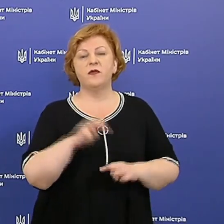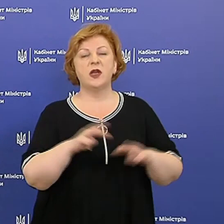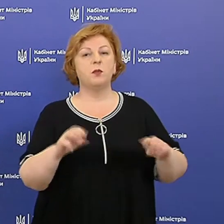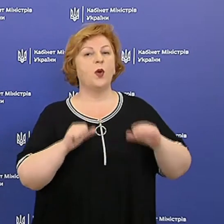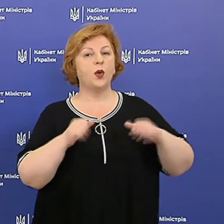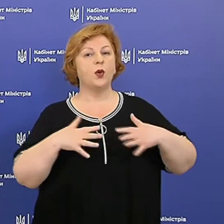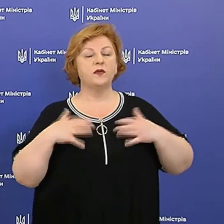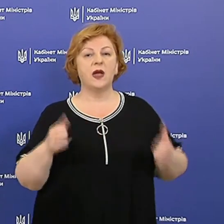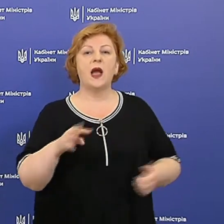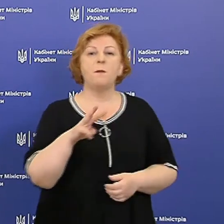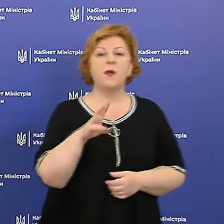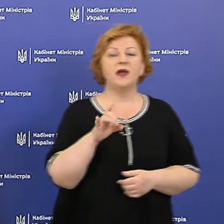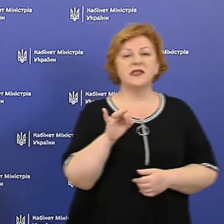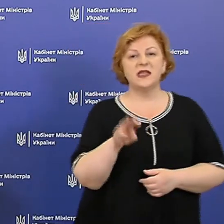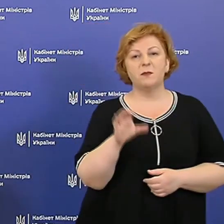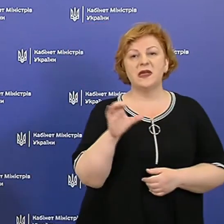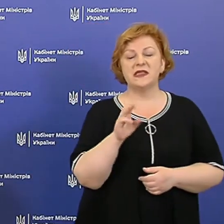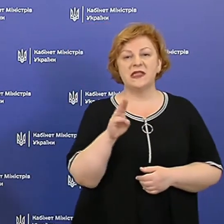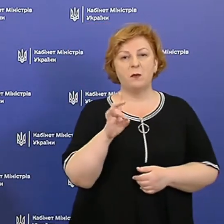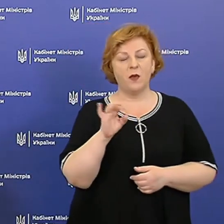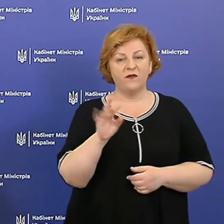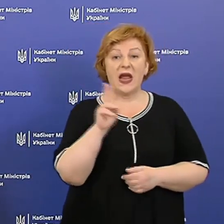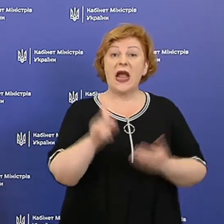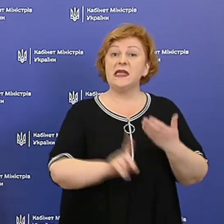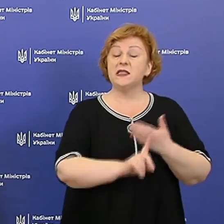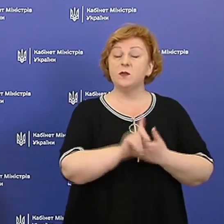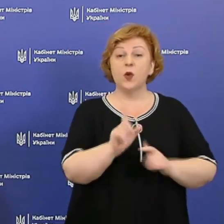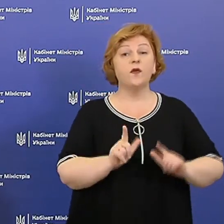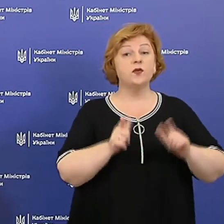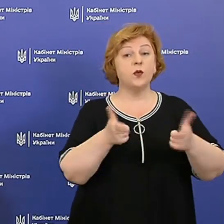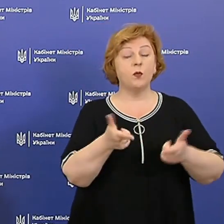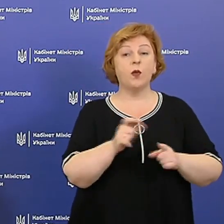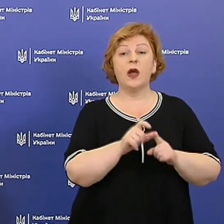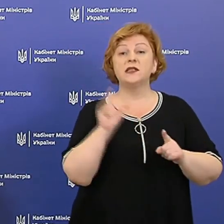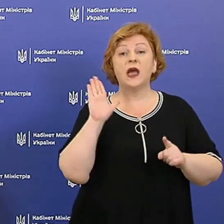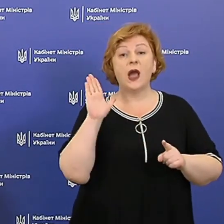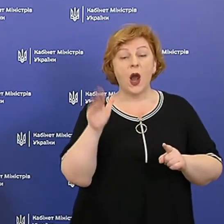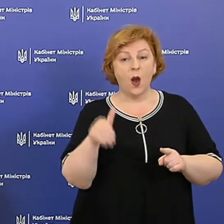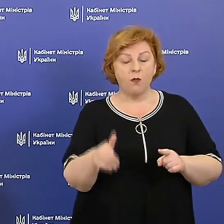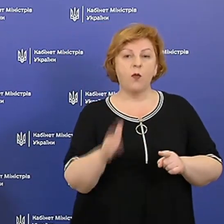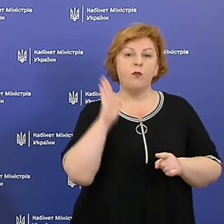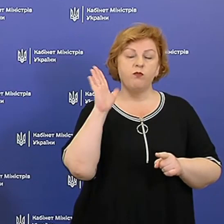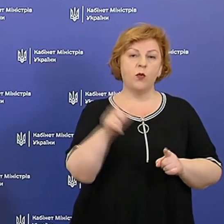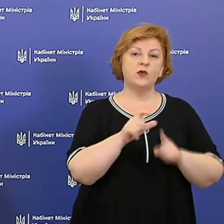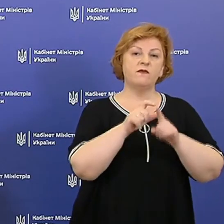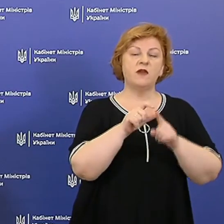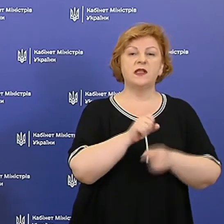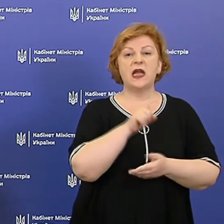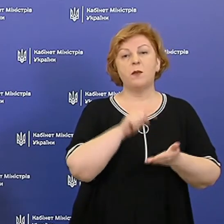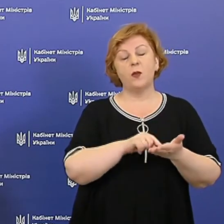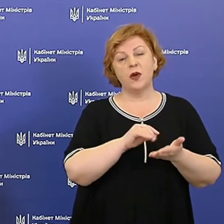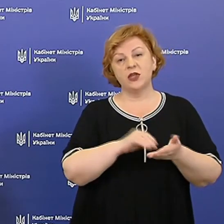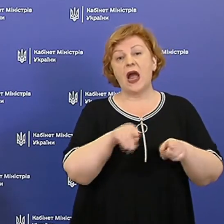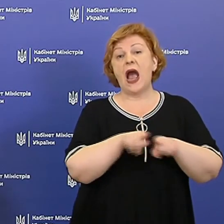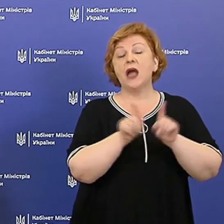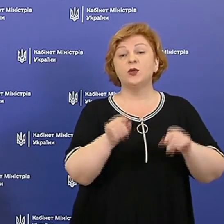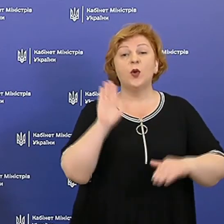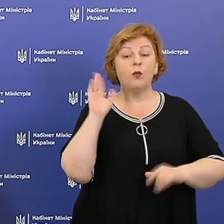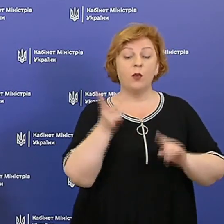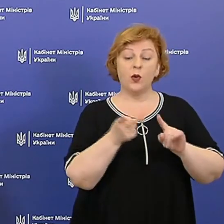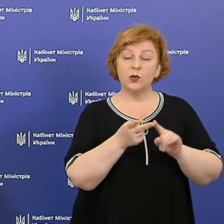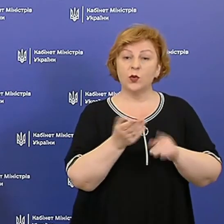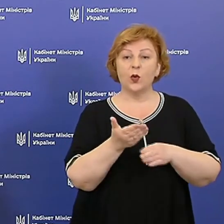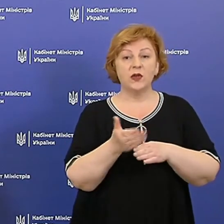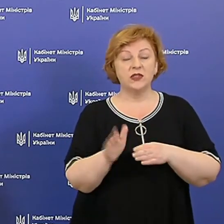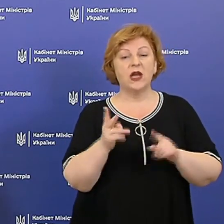здоров'я Максим Степанов, який спочатку почне із вступного слова і потім відповідатиме на запитання журналістів. А також у нас буде сьогодні друга